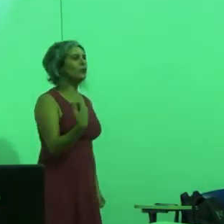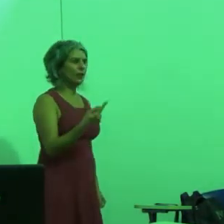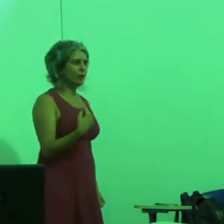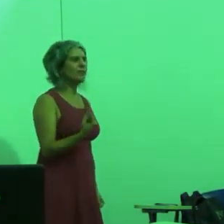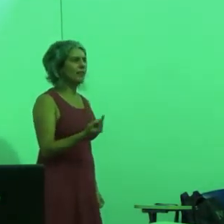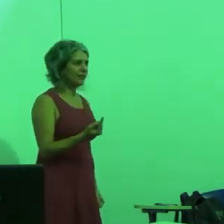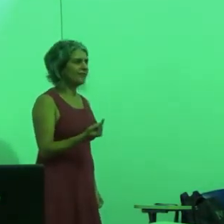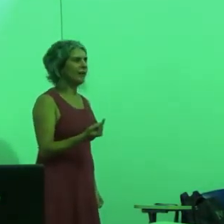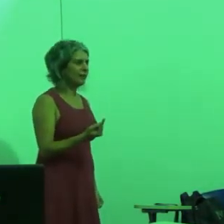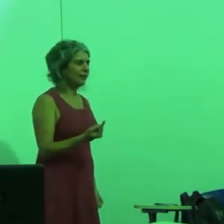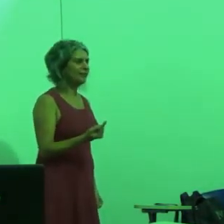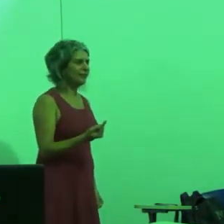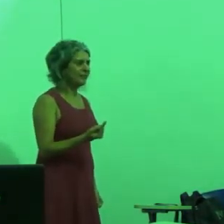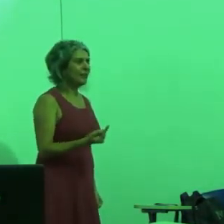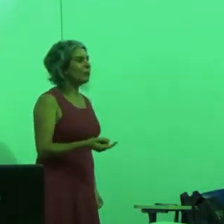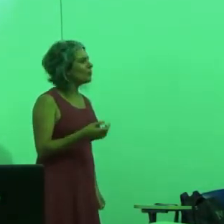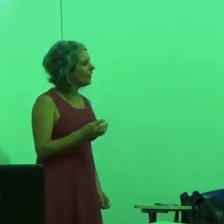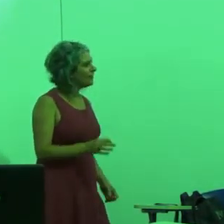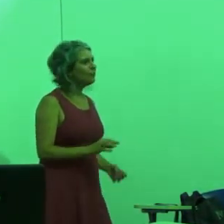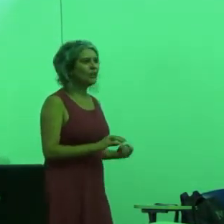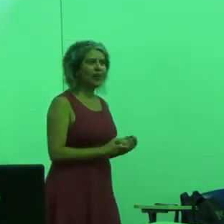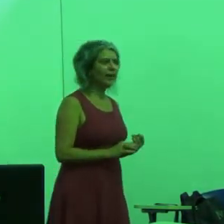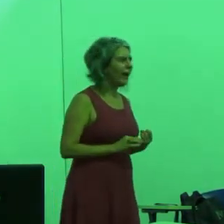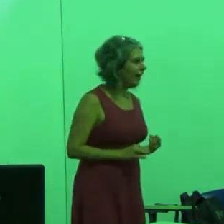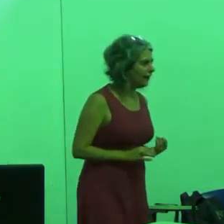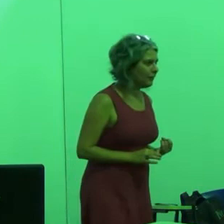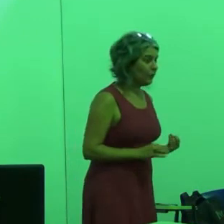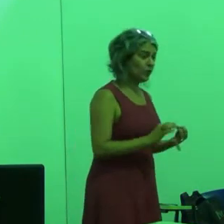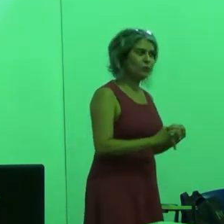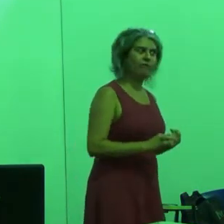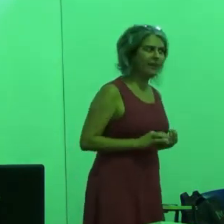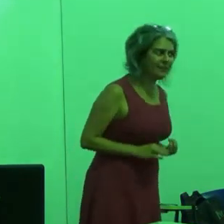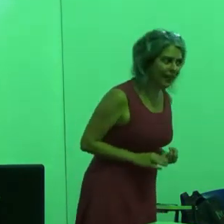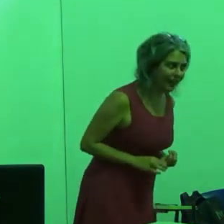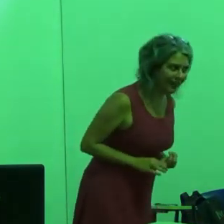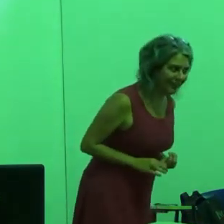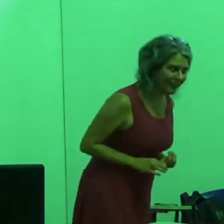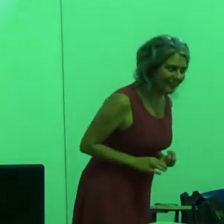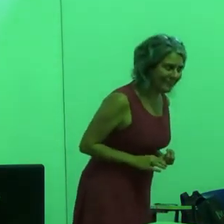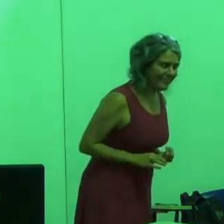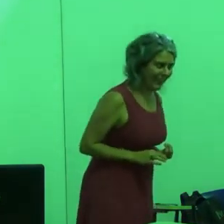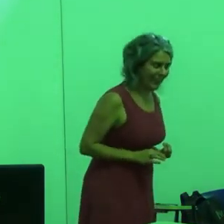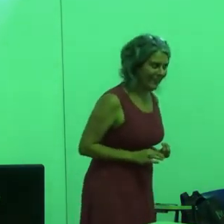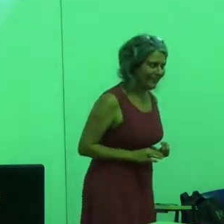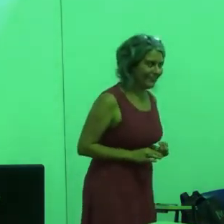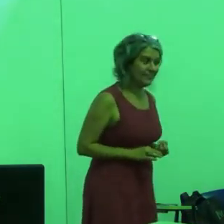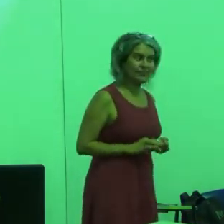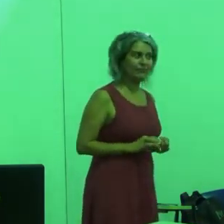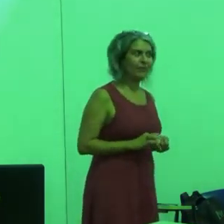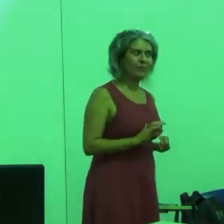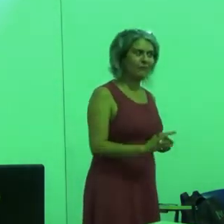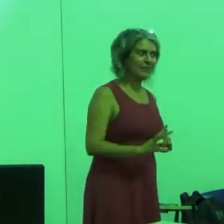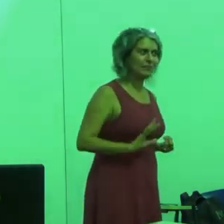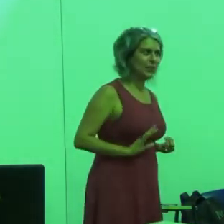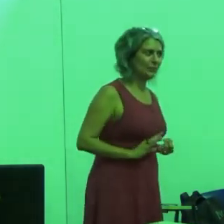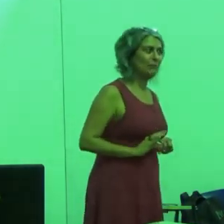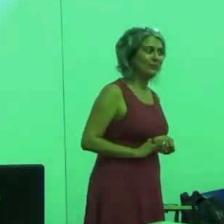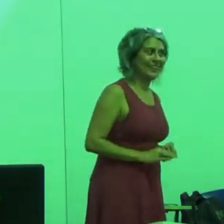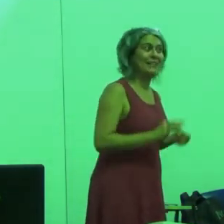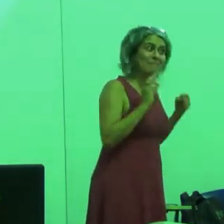tem bonsai, sabe? Bonsai tem um jeito de regar, um jeito de conversar, né? Se você vier com uma conversa no chato, bonsai, ele